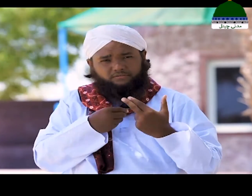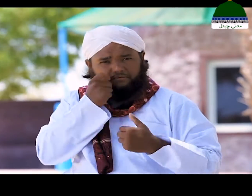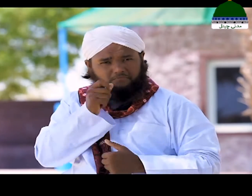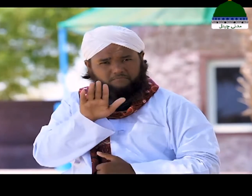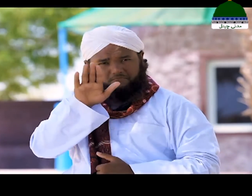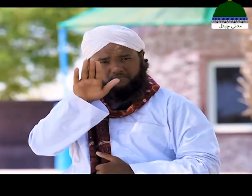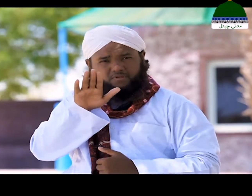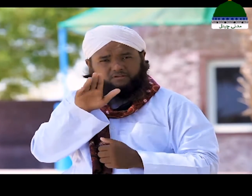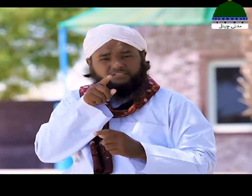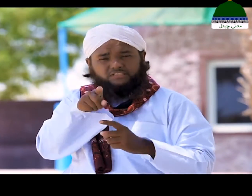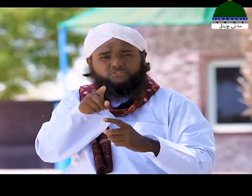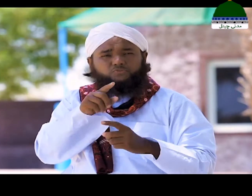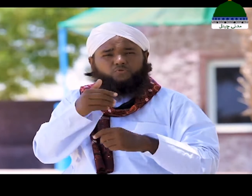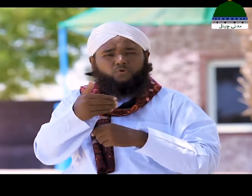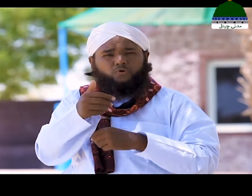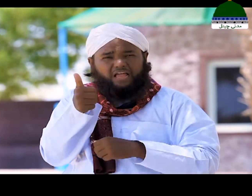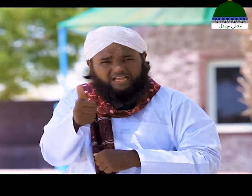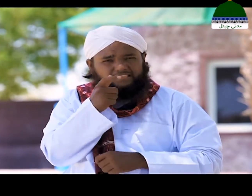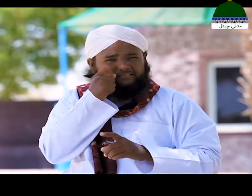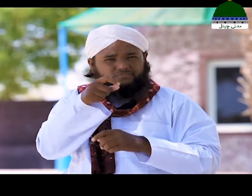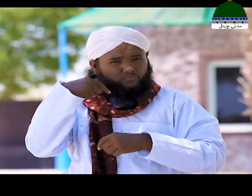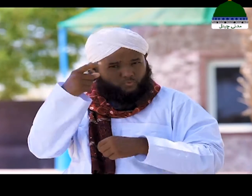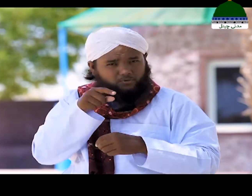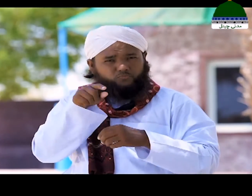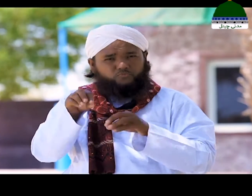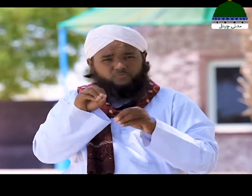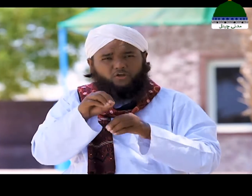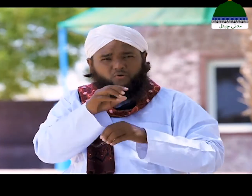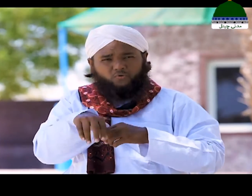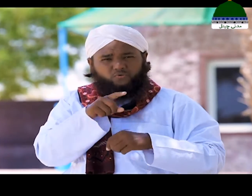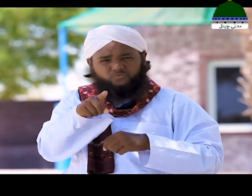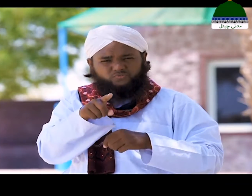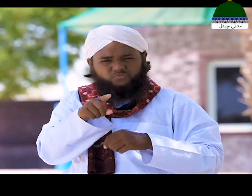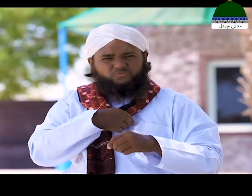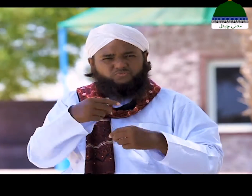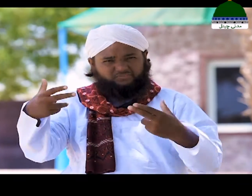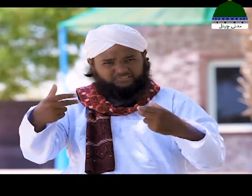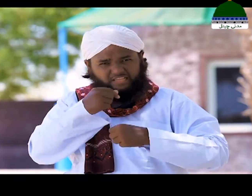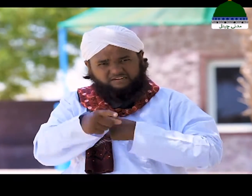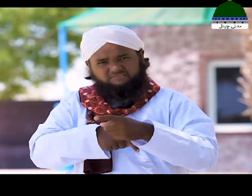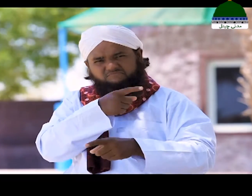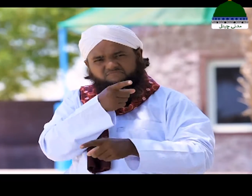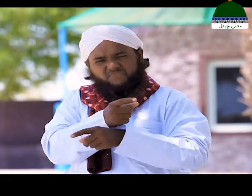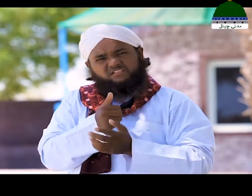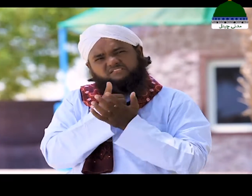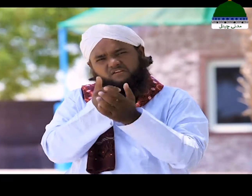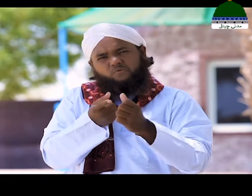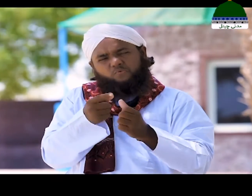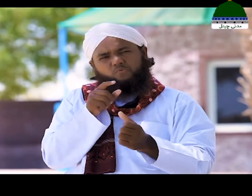ساتھ احسان کر، اور جو برائی کرے اس کی برائی کا بدلہ اسے خود ہی مل جائے گا۔ بادشاہ اس کی یہ بات سن